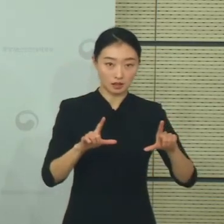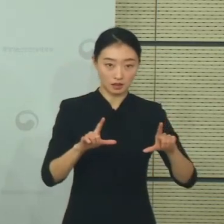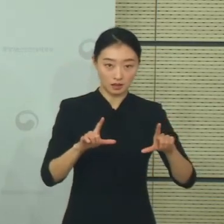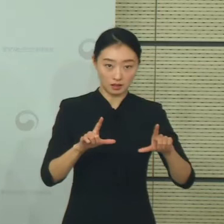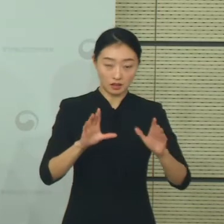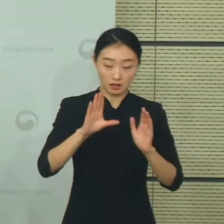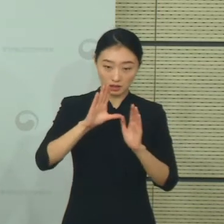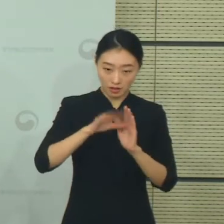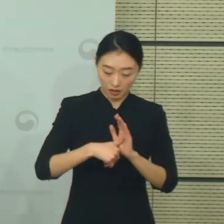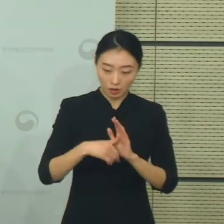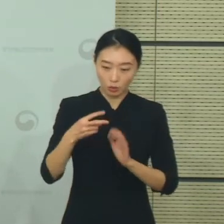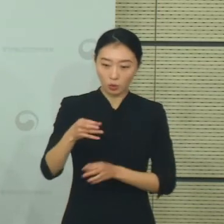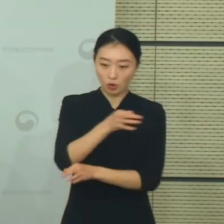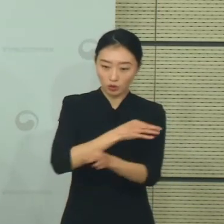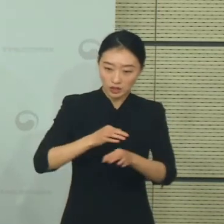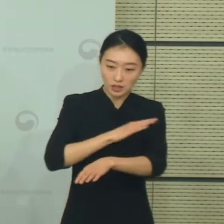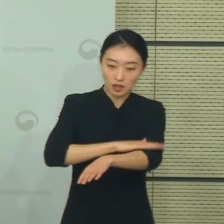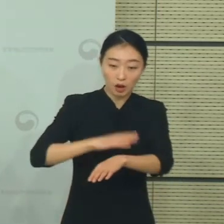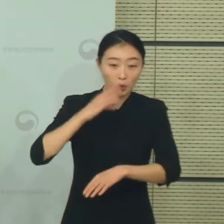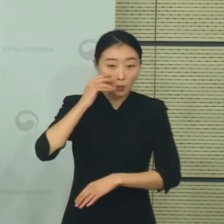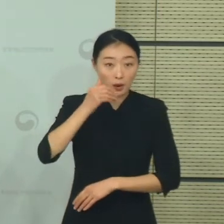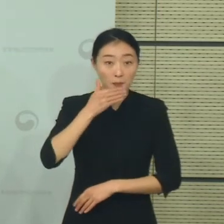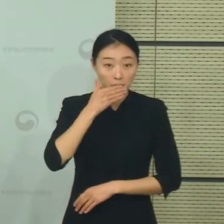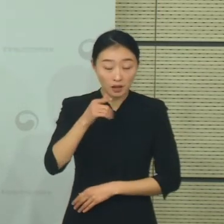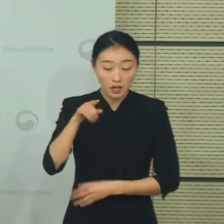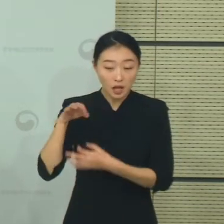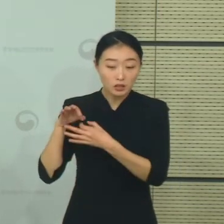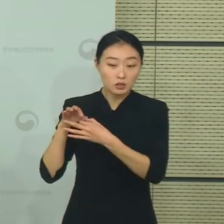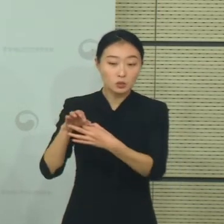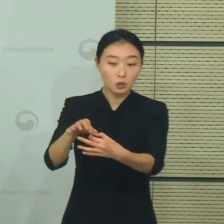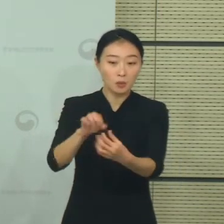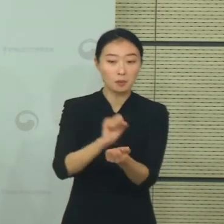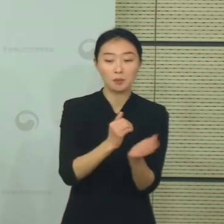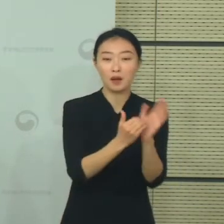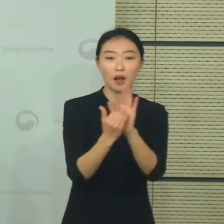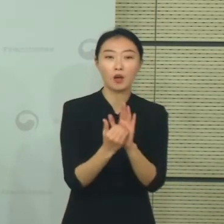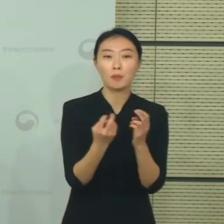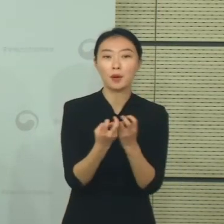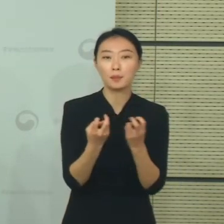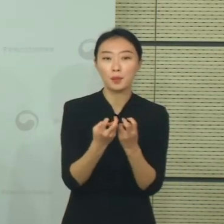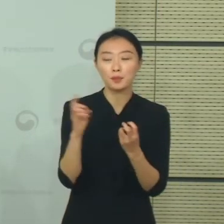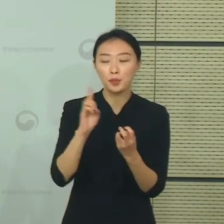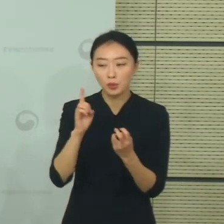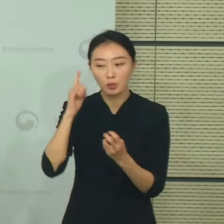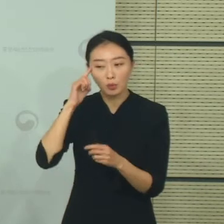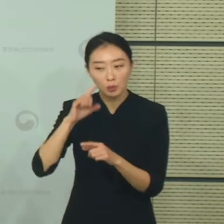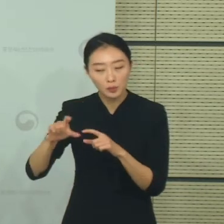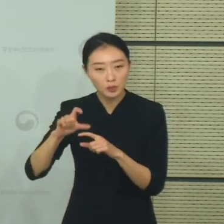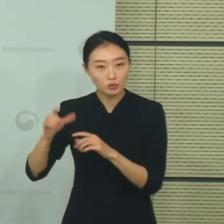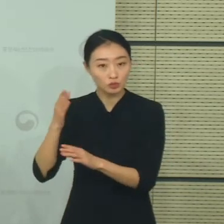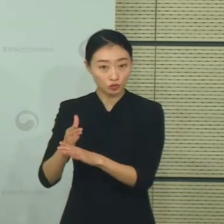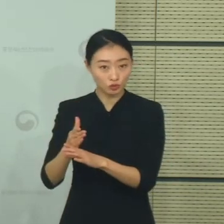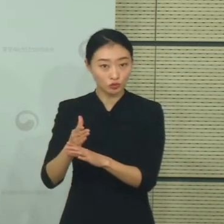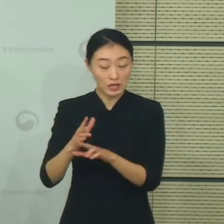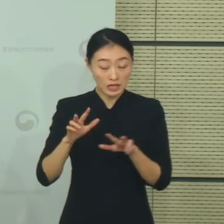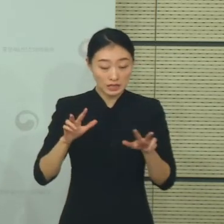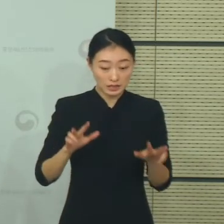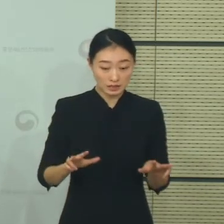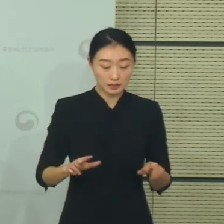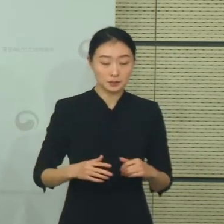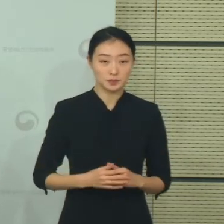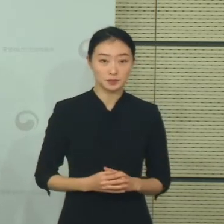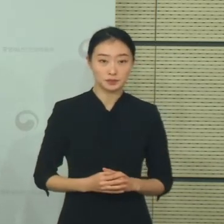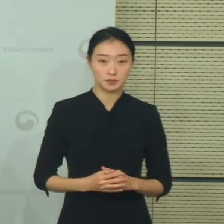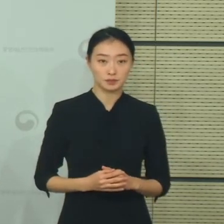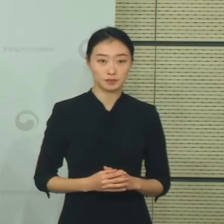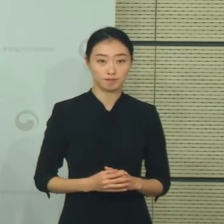정도 보장된 사항에서 지속 가능한 방역을 어떻게 이제 할 것이냐라는 부분입니다. 예컨대 지금 현재는